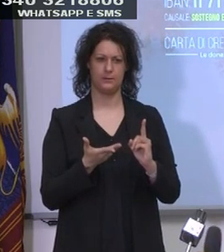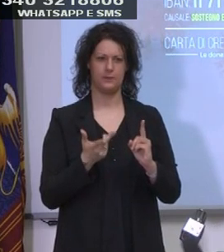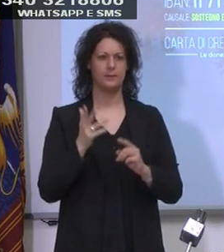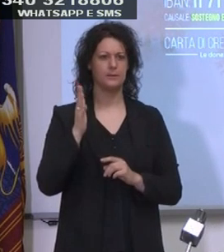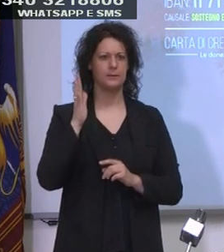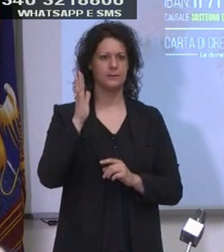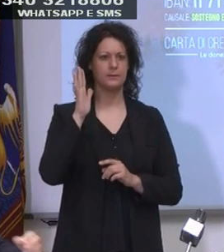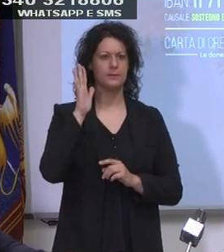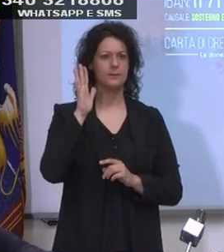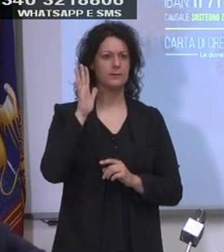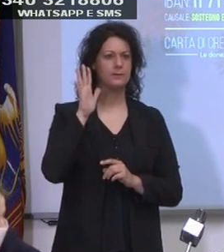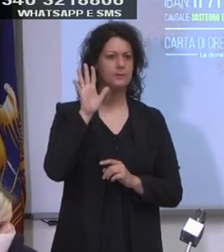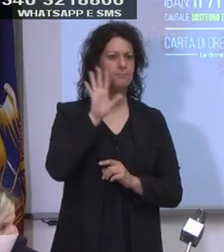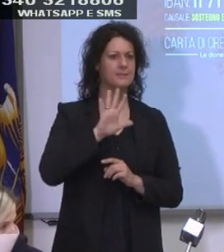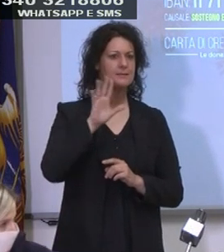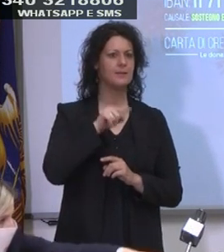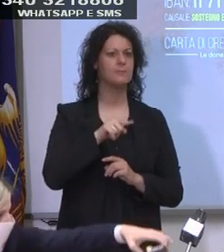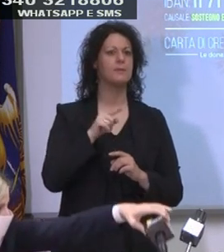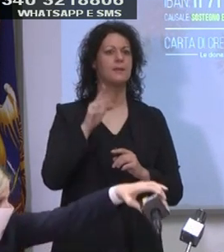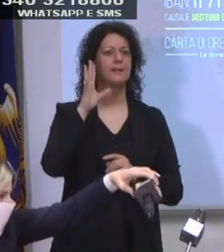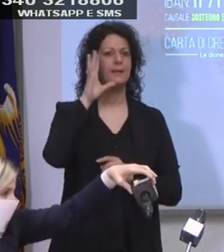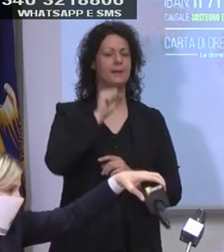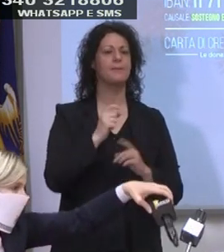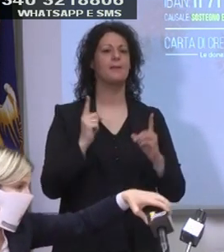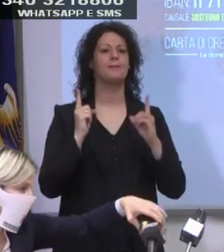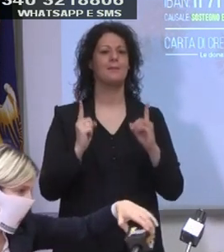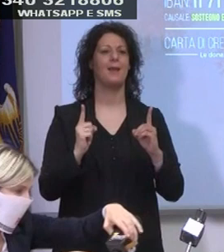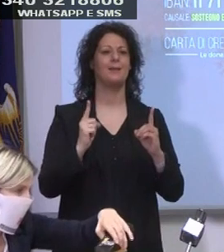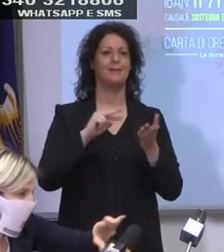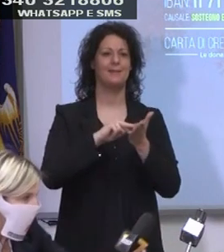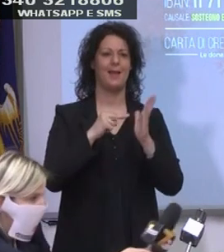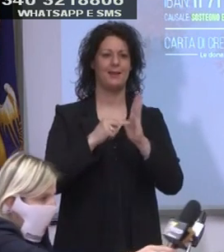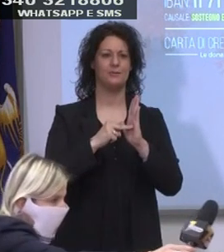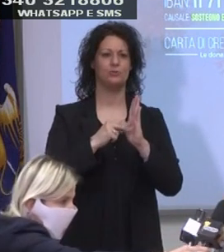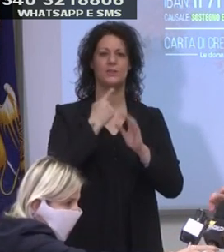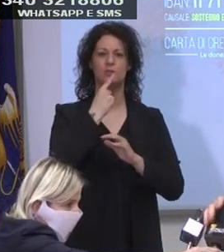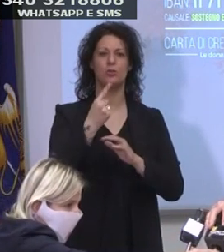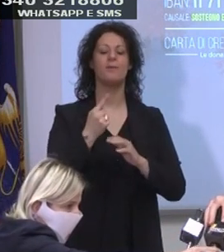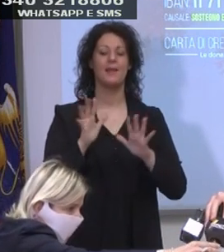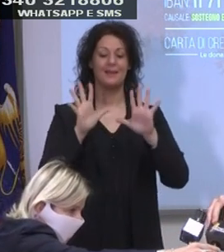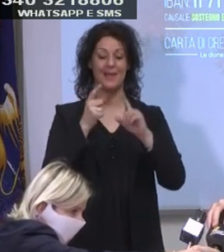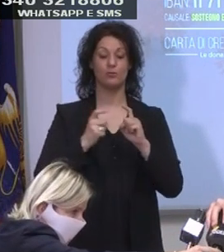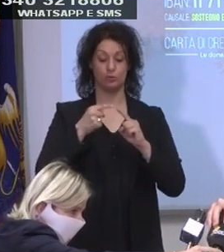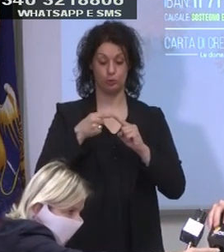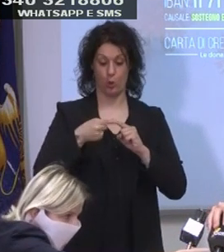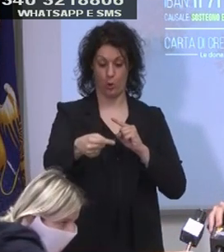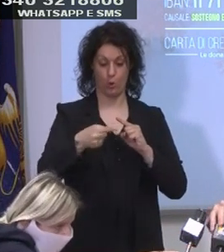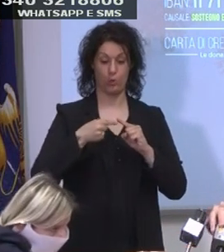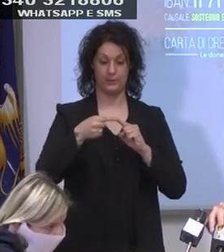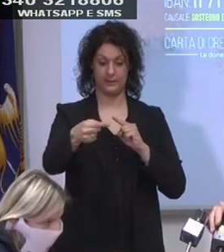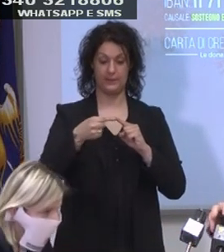l'algoritmo del Ministro Speranza, messo a punto dai tecnici del Ministro Speranza, che prevedeva appunto questi 10 giorni di tempo, stia dando dei